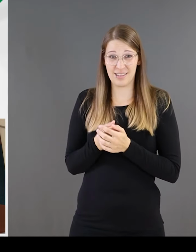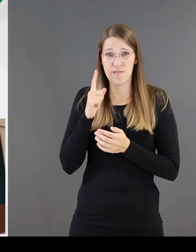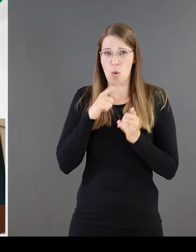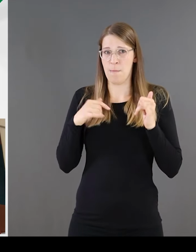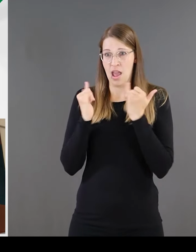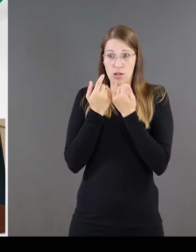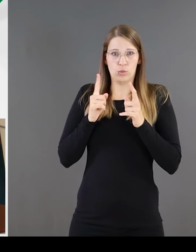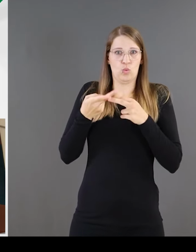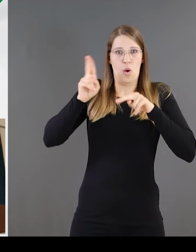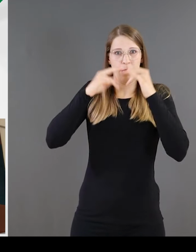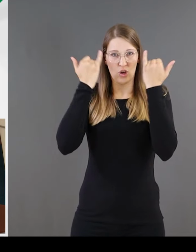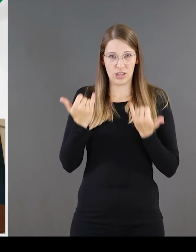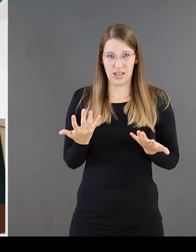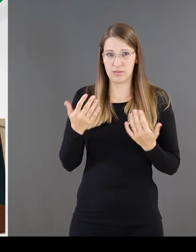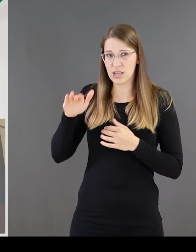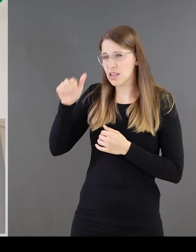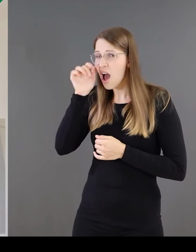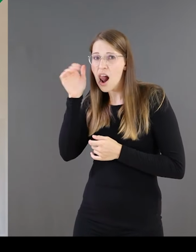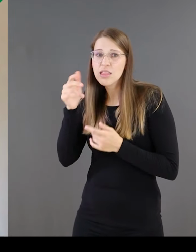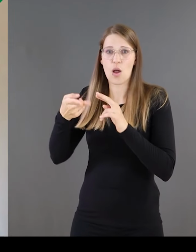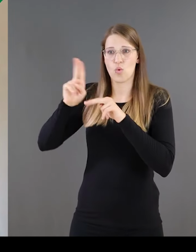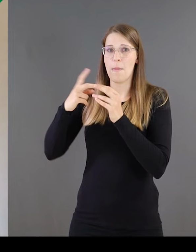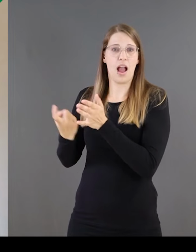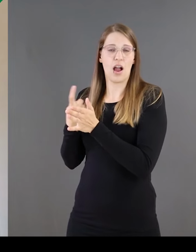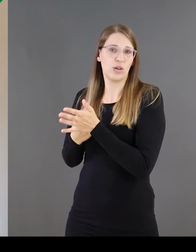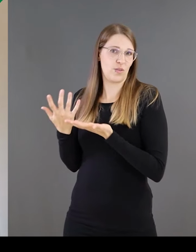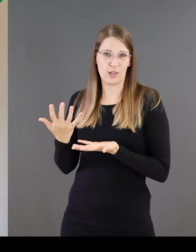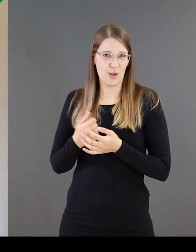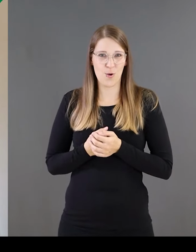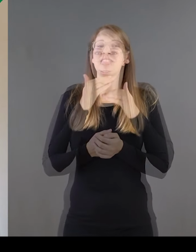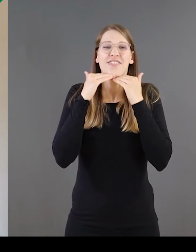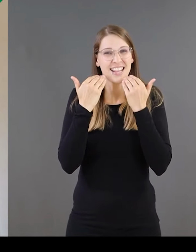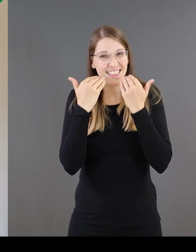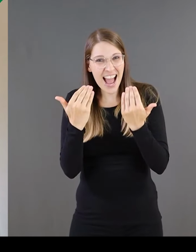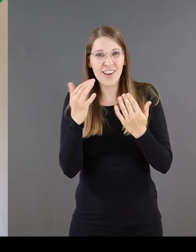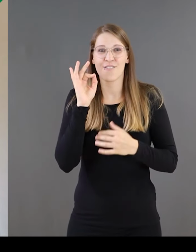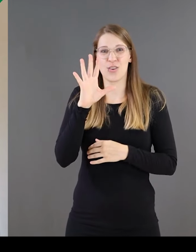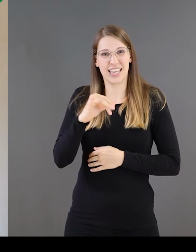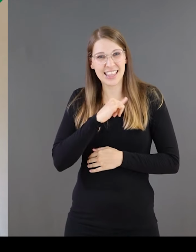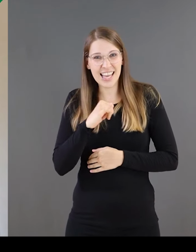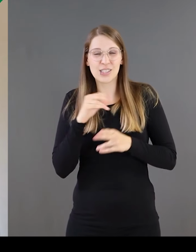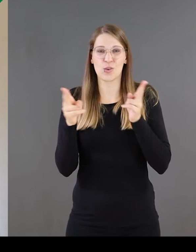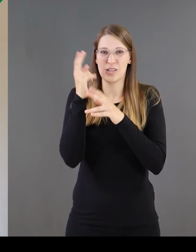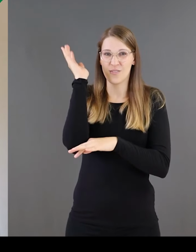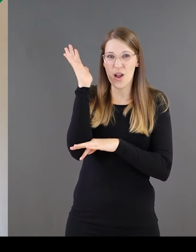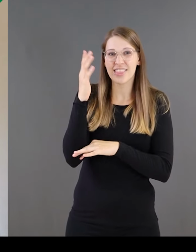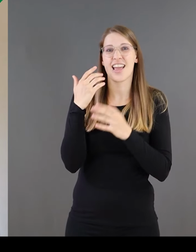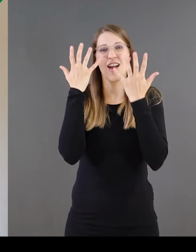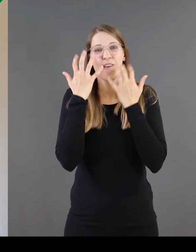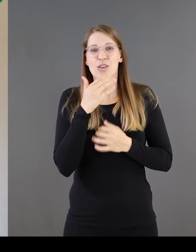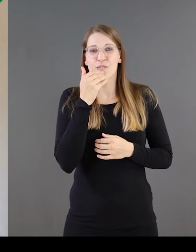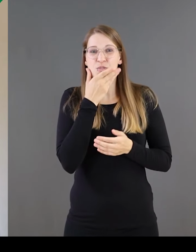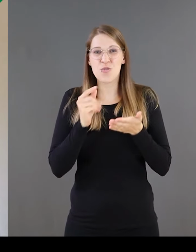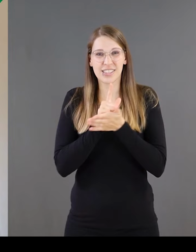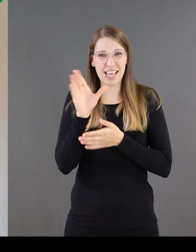noch herausfordernder macht, als er sowieso ist. Vielen Dank für Ihr Interesse an dem kurzen Vortrag. Ich wünsche Ihnen viele, viele